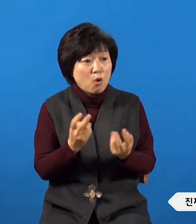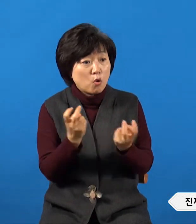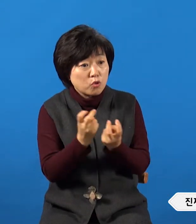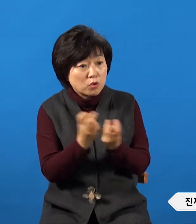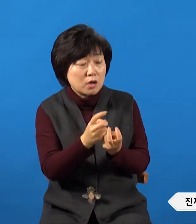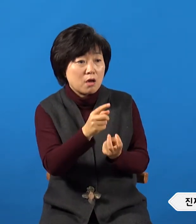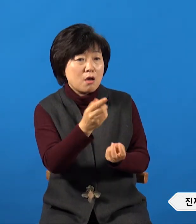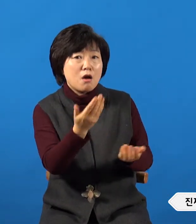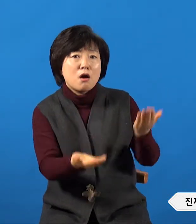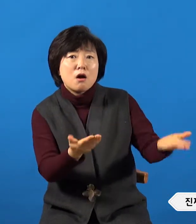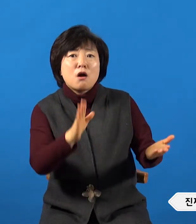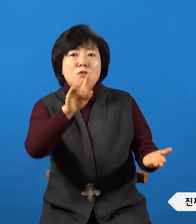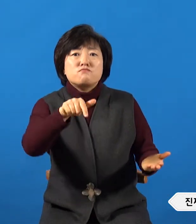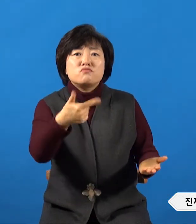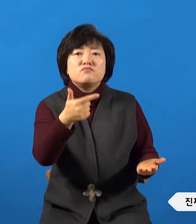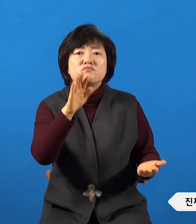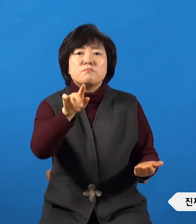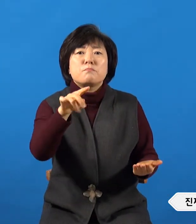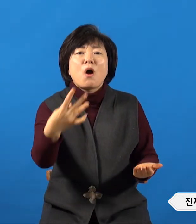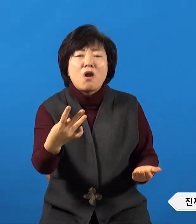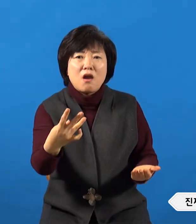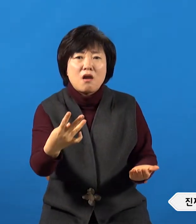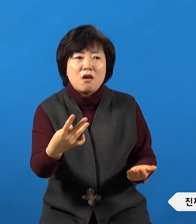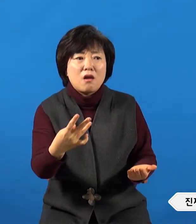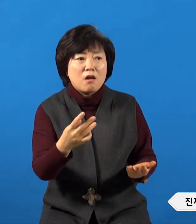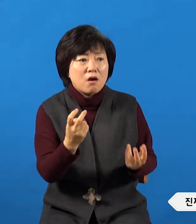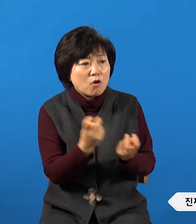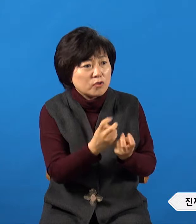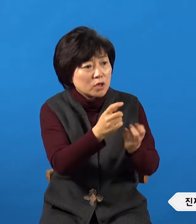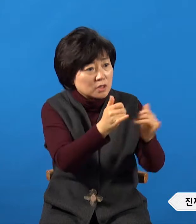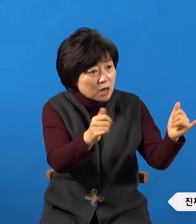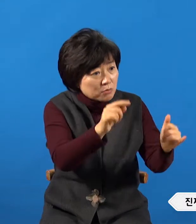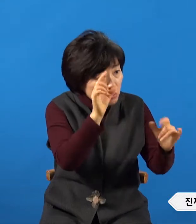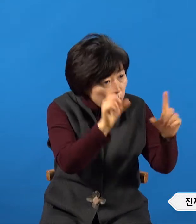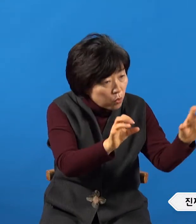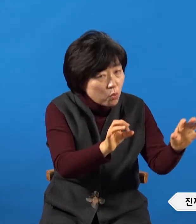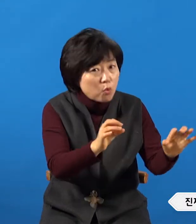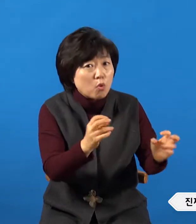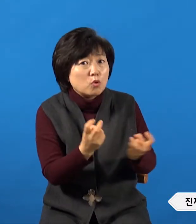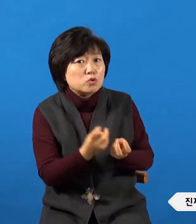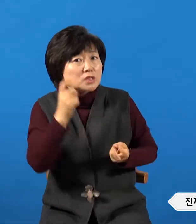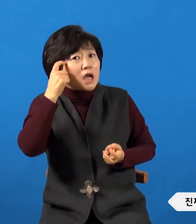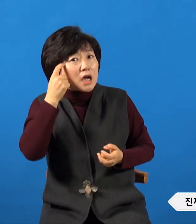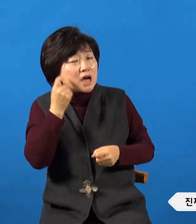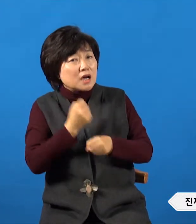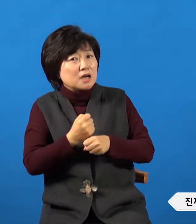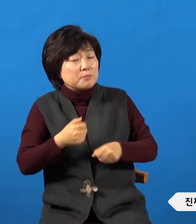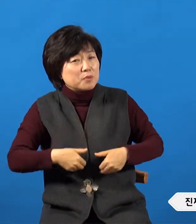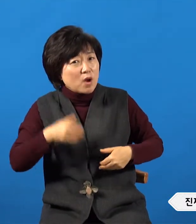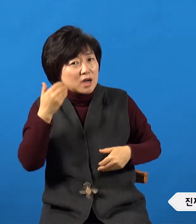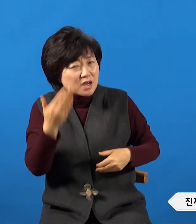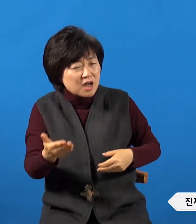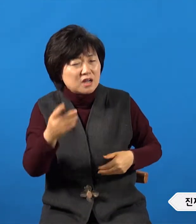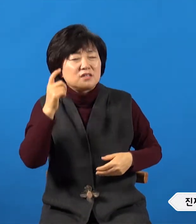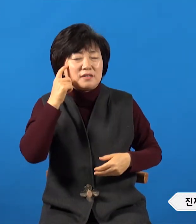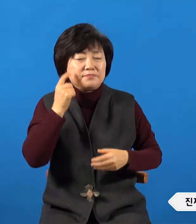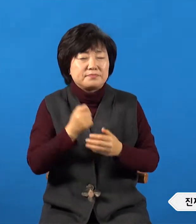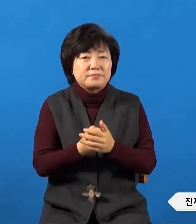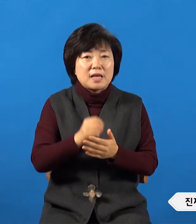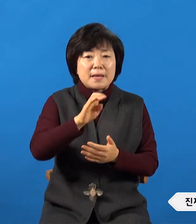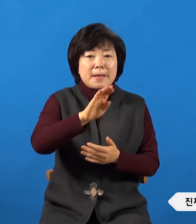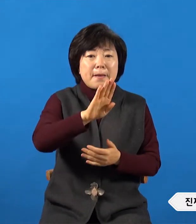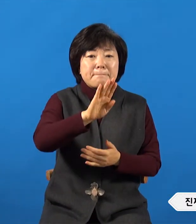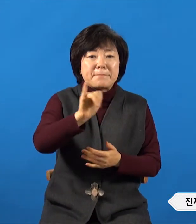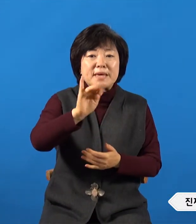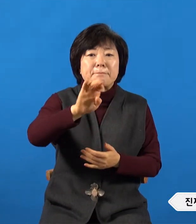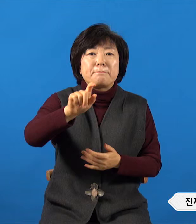분별에 대한 부분들을 어떻게 나눌 수 있을까라는 생각을 하게 됩니다. 오늘 이 비판이란 단어의 헬라 원어를 보면